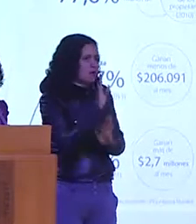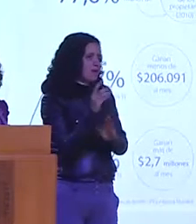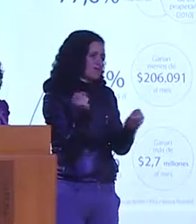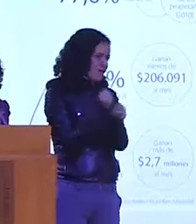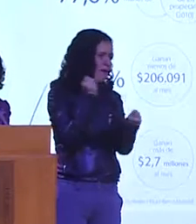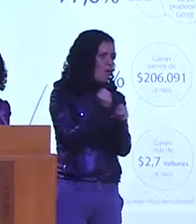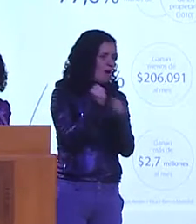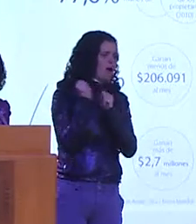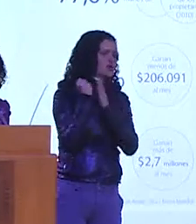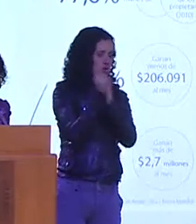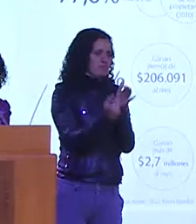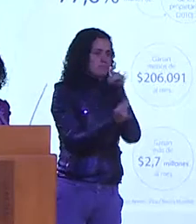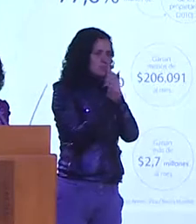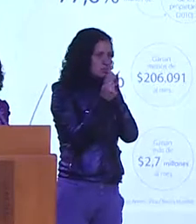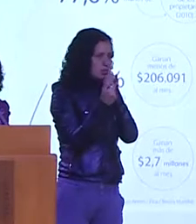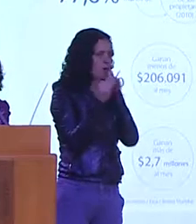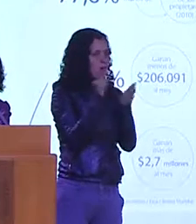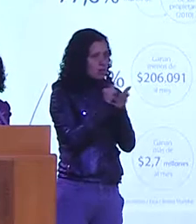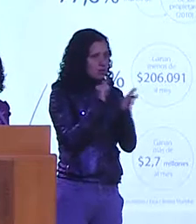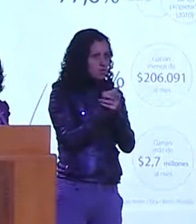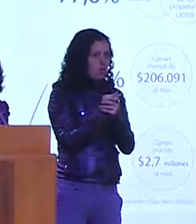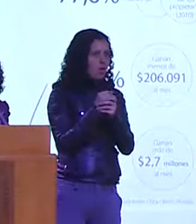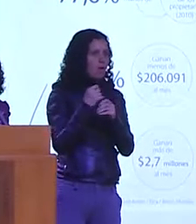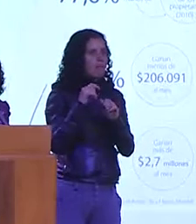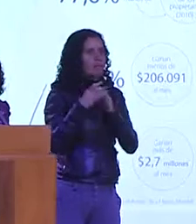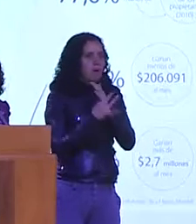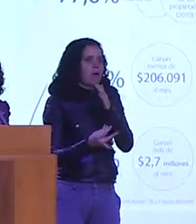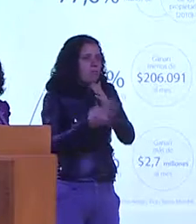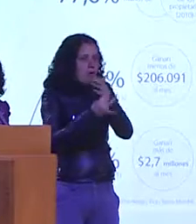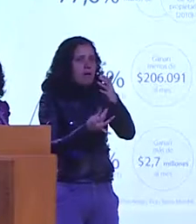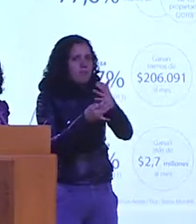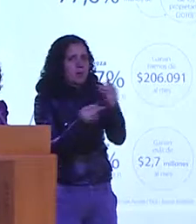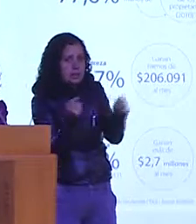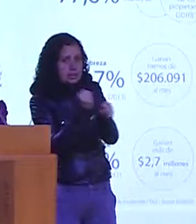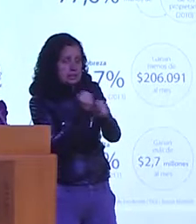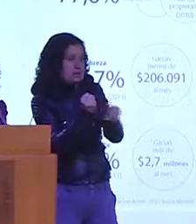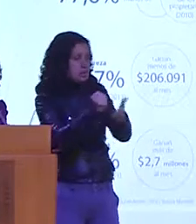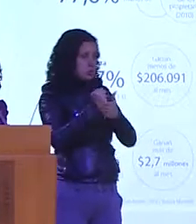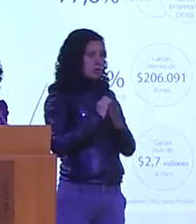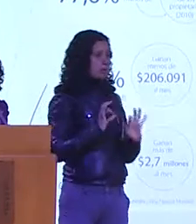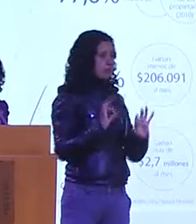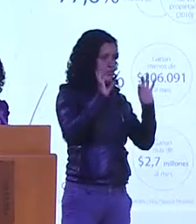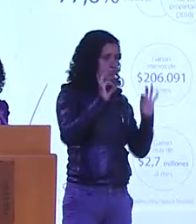de esos círculos viciosos que nos crea la pobreza. Fíjense ustedes,